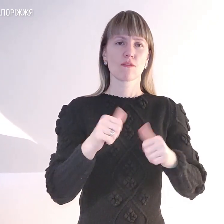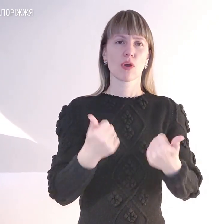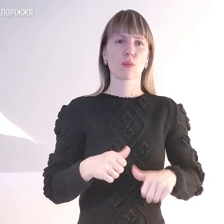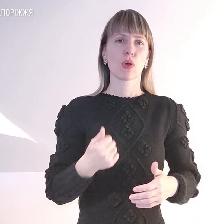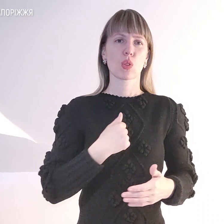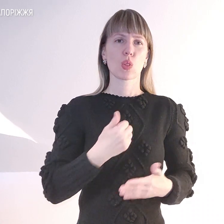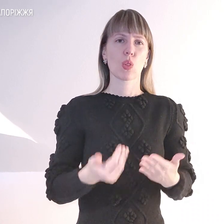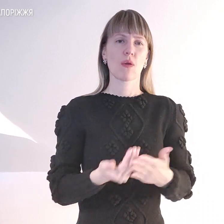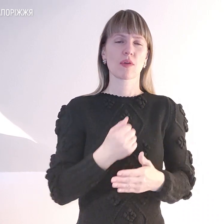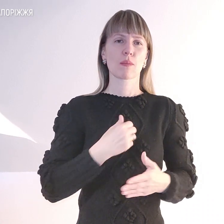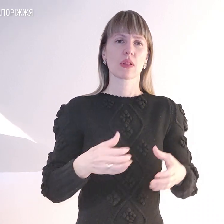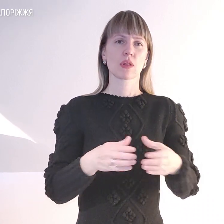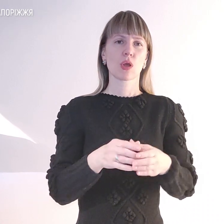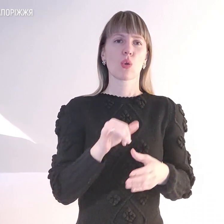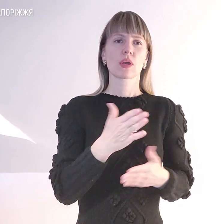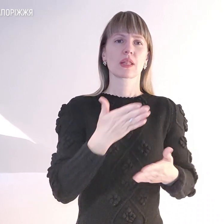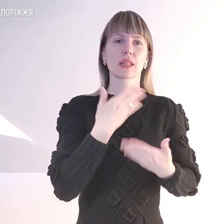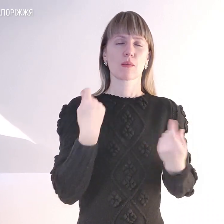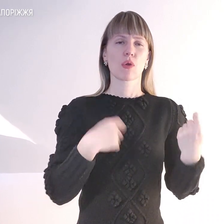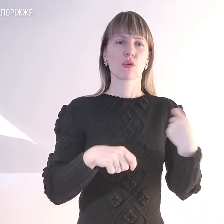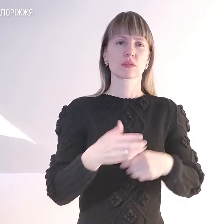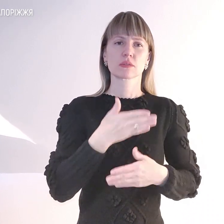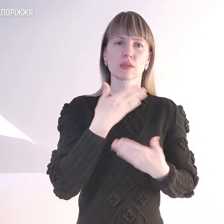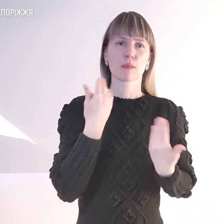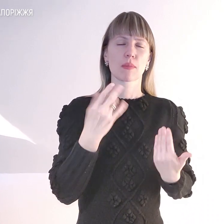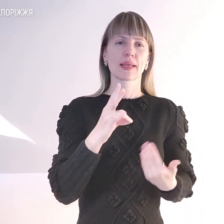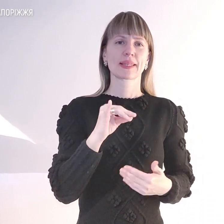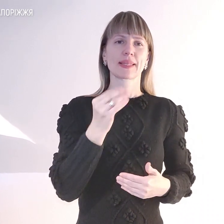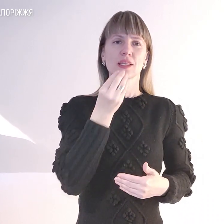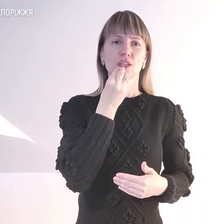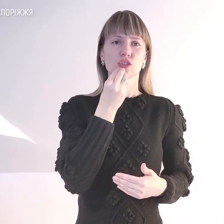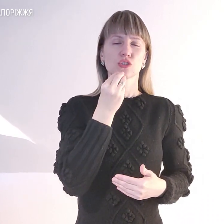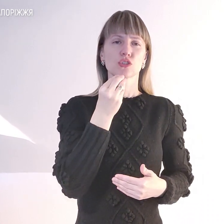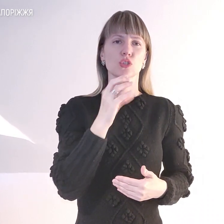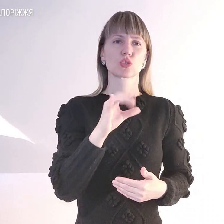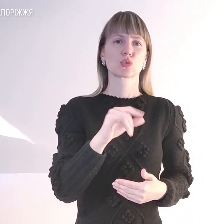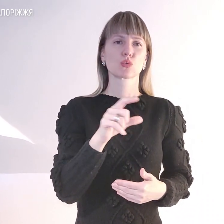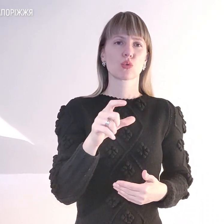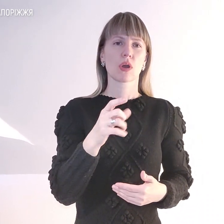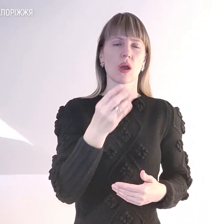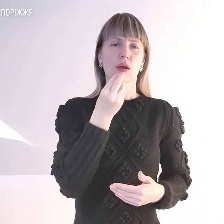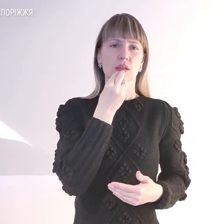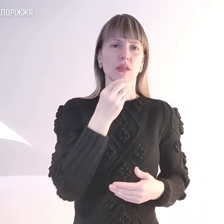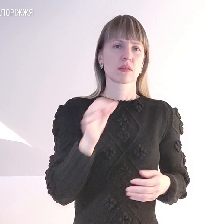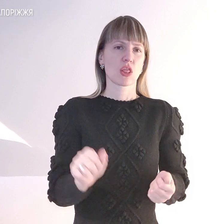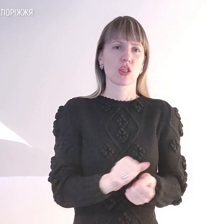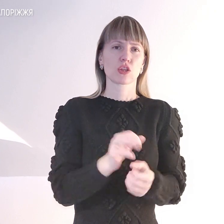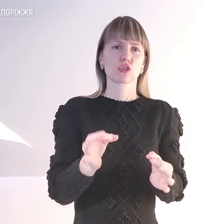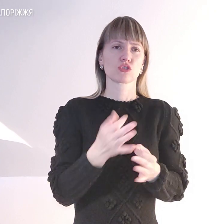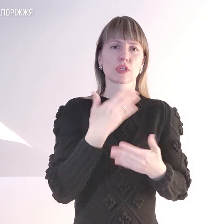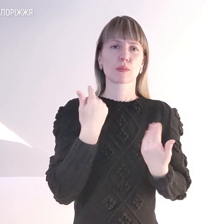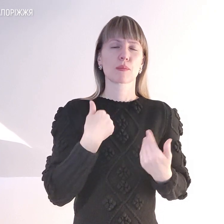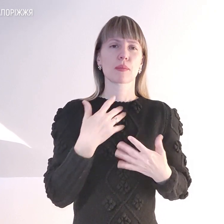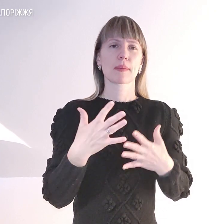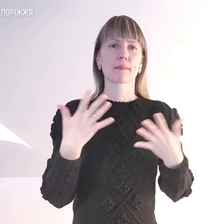батальйонів, в яких немає ні екіпіровки, ні їжі, супай, нічого немає. І ми більшість ресурсів витрачаємо